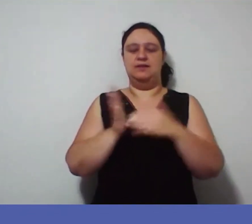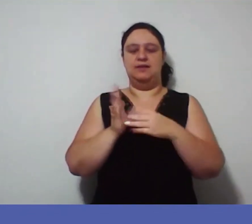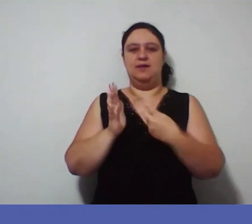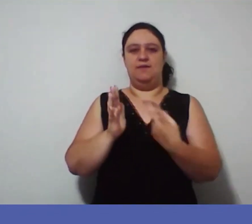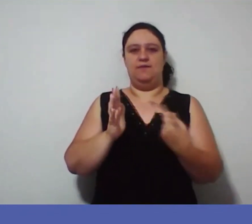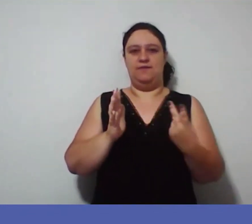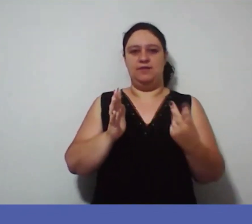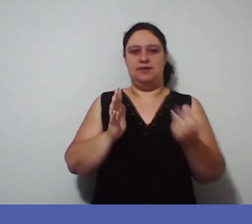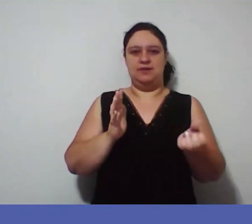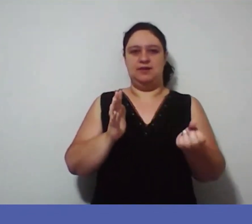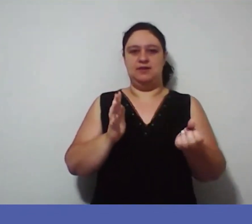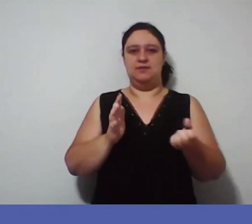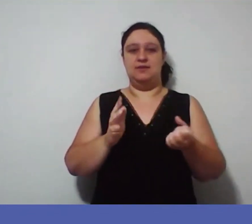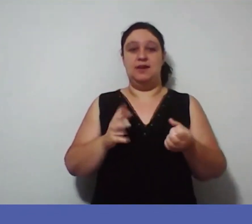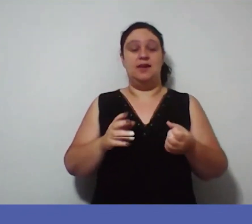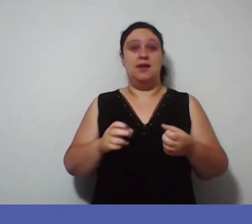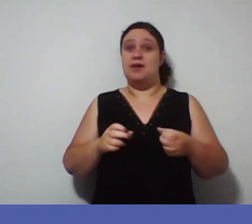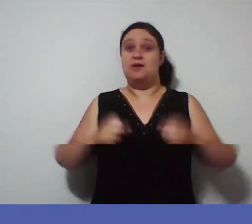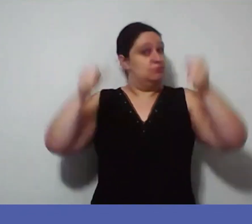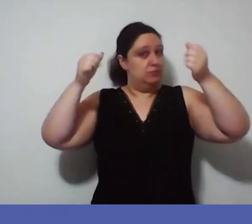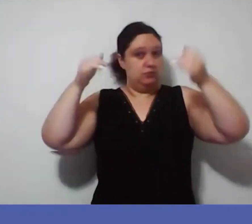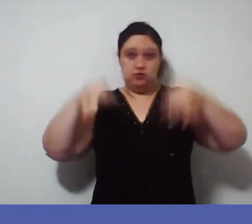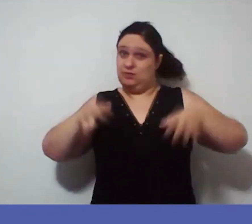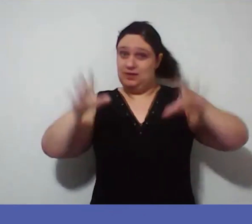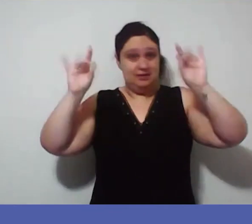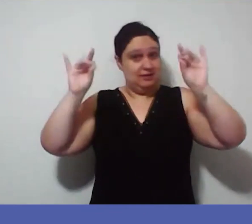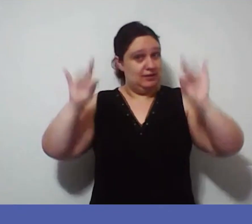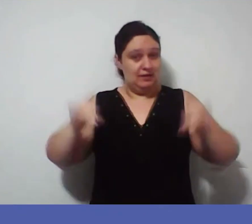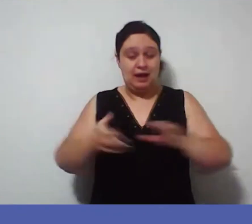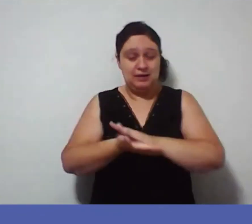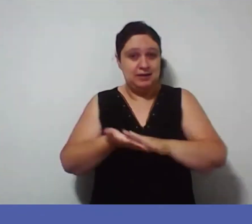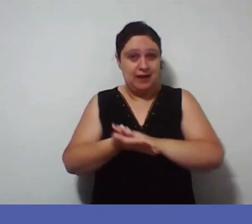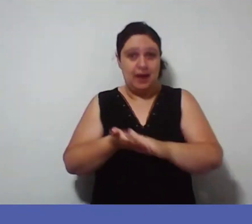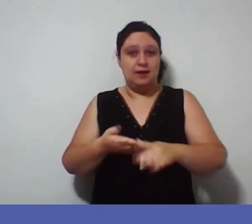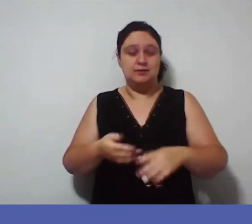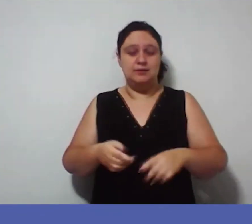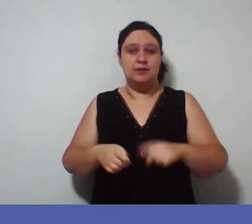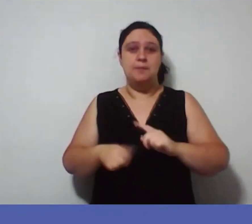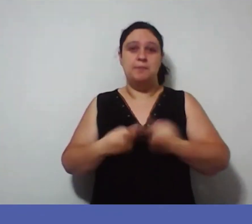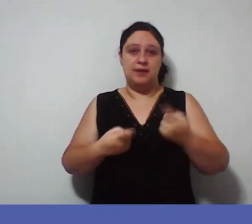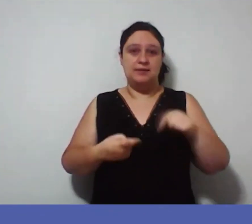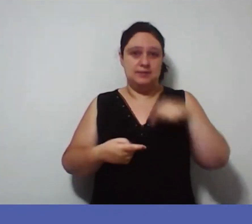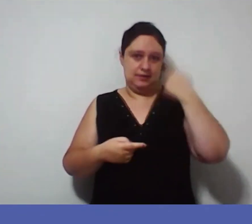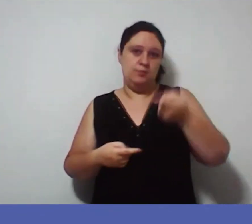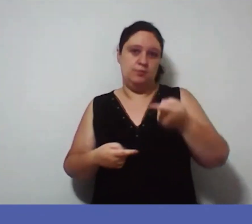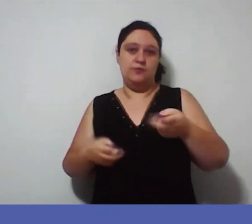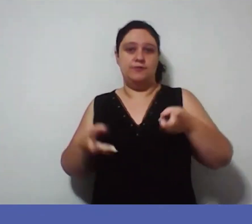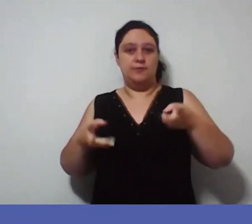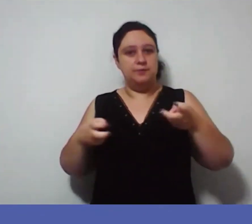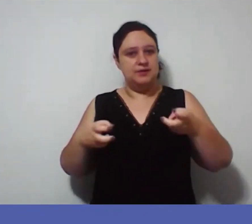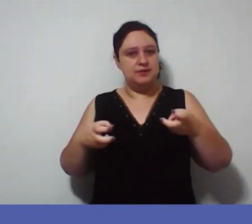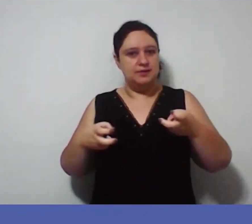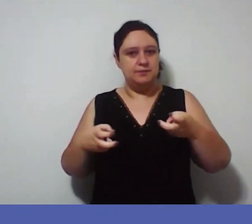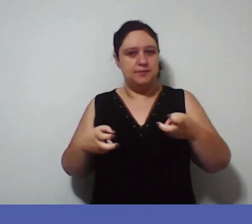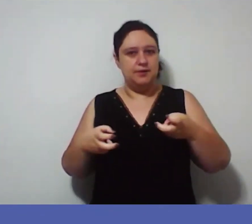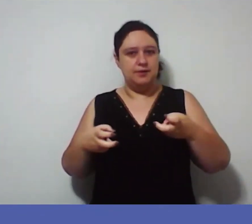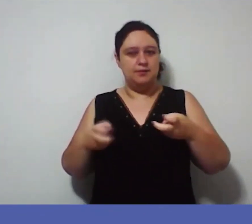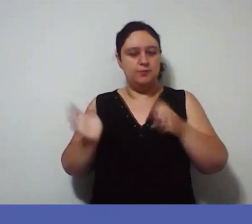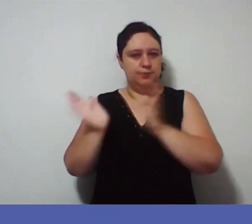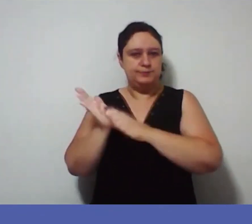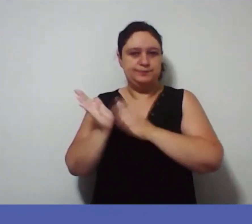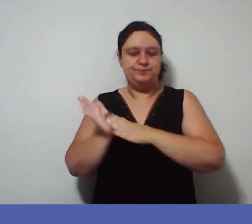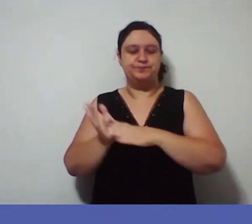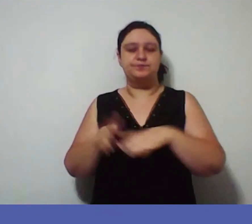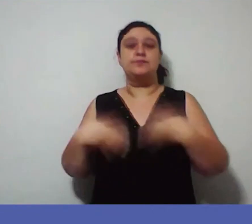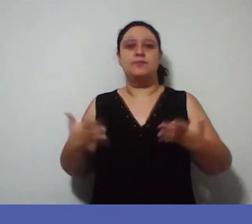entrando em muitos detalhes, mas daqui a pouco você vai perceber qual é o meu encargo. Então disse Jesus a seus